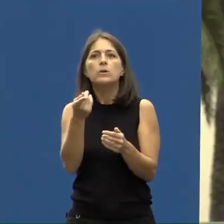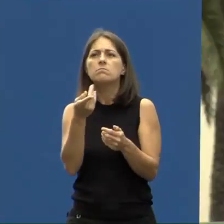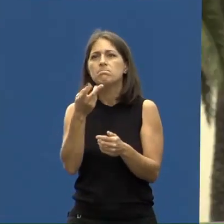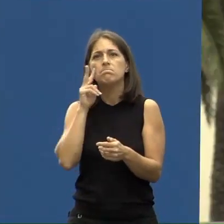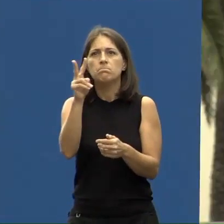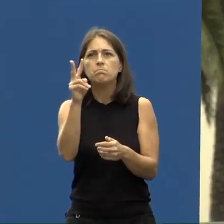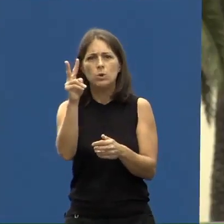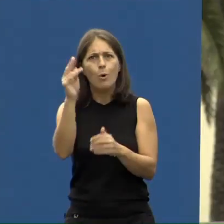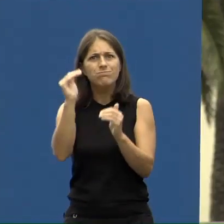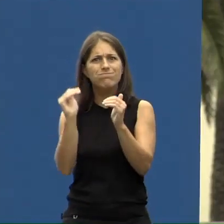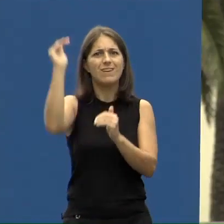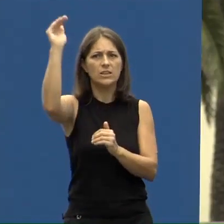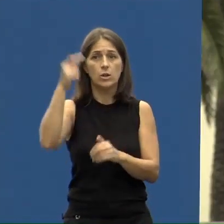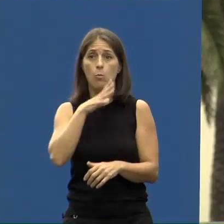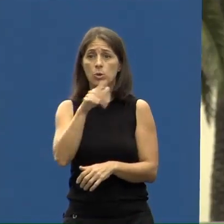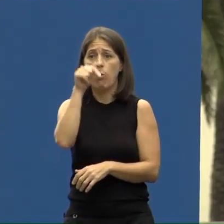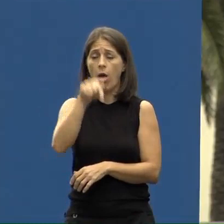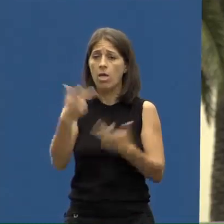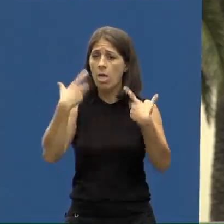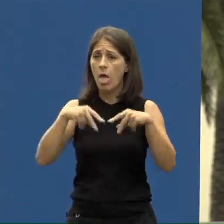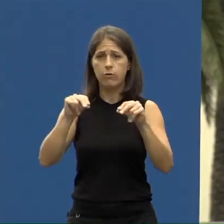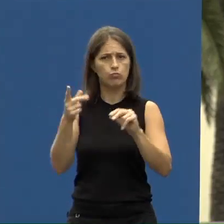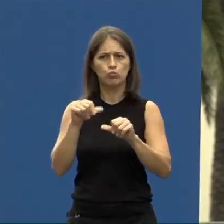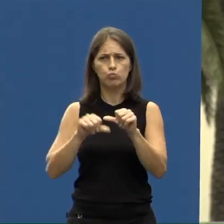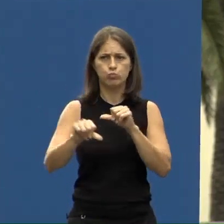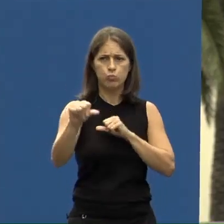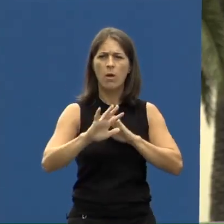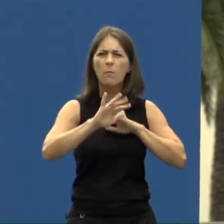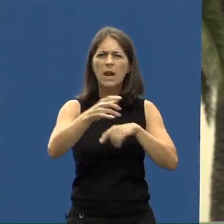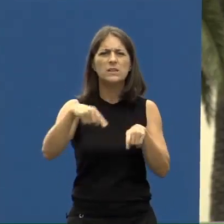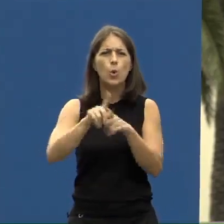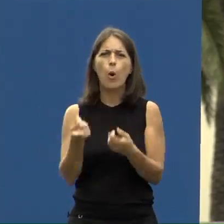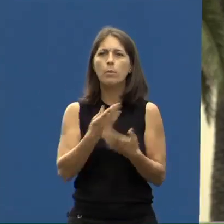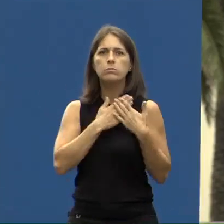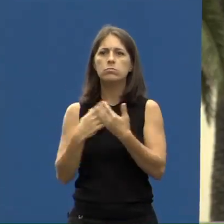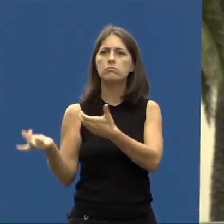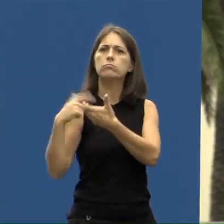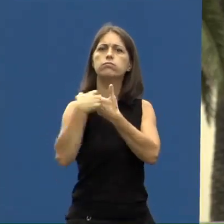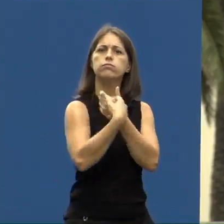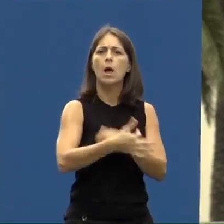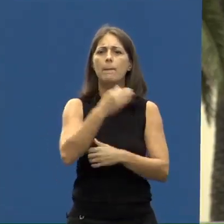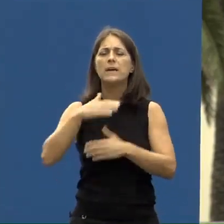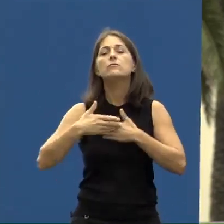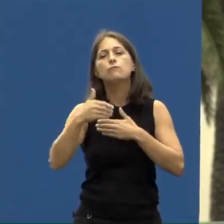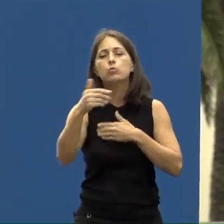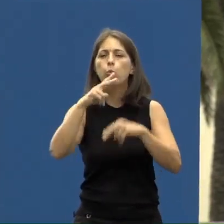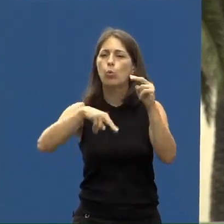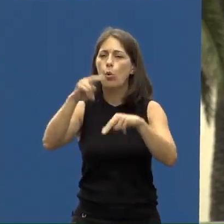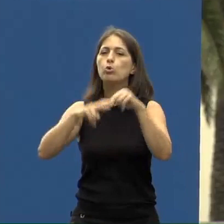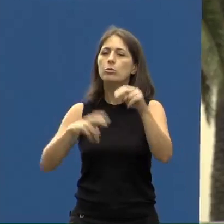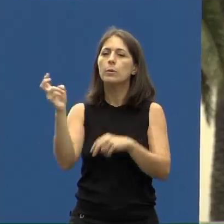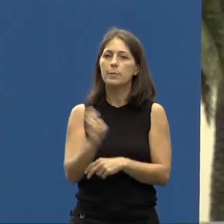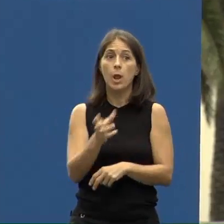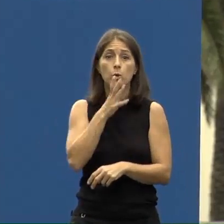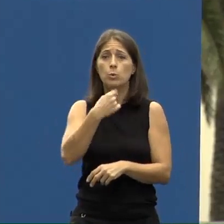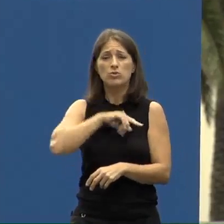porque isto, evidentemente, non acaba aquí. En Marea veu a sumar vontades, veu a construir futuro, porque aquí